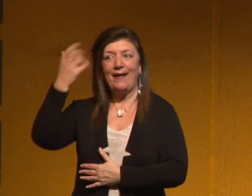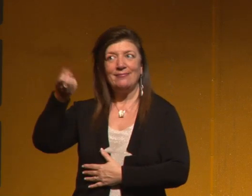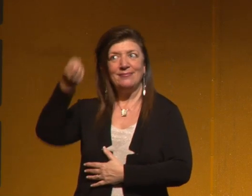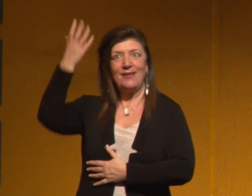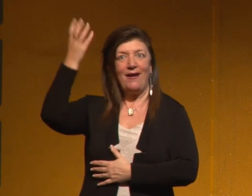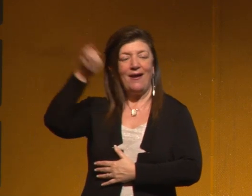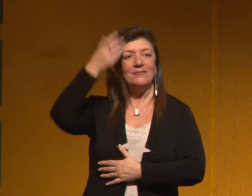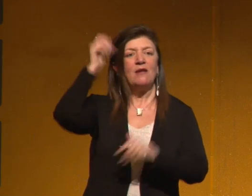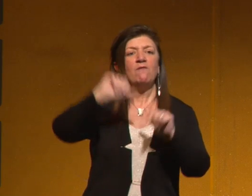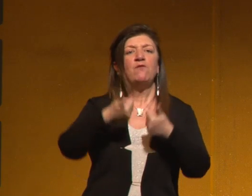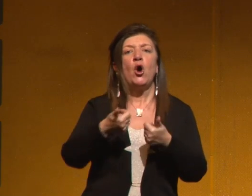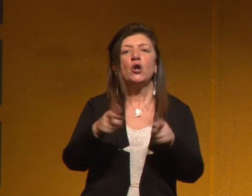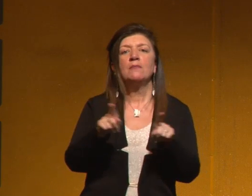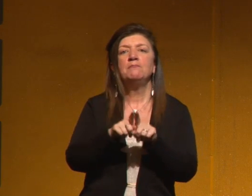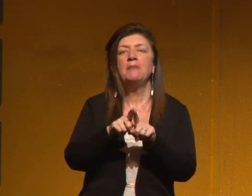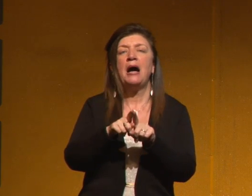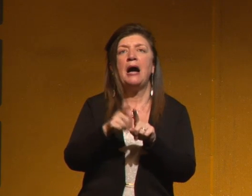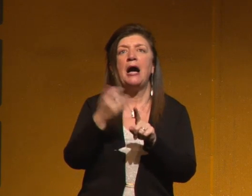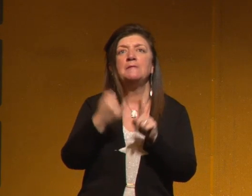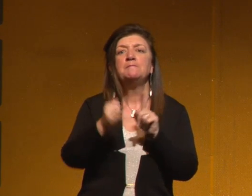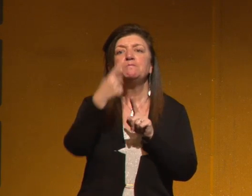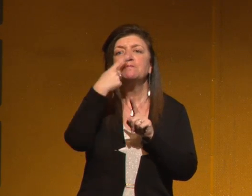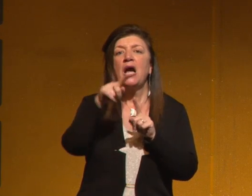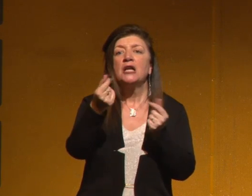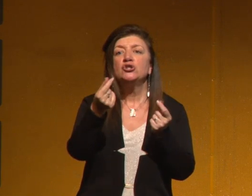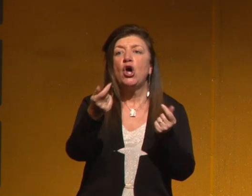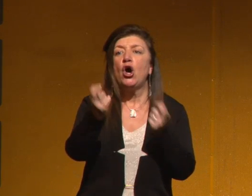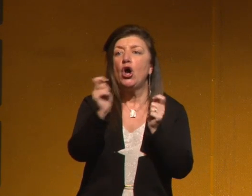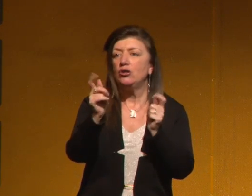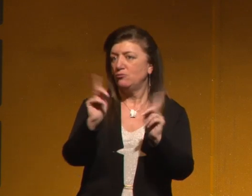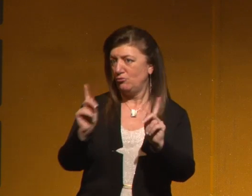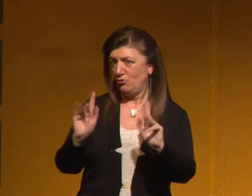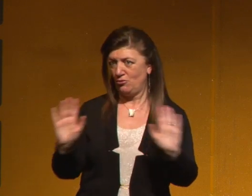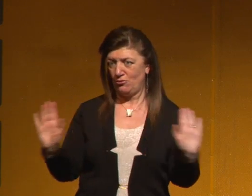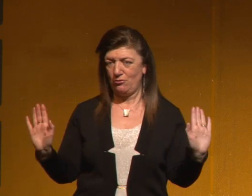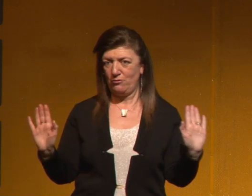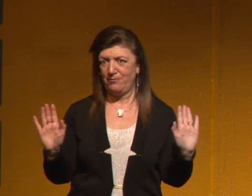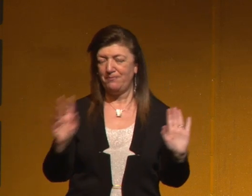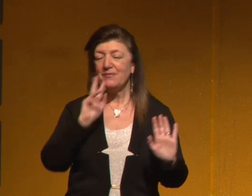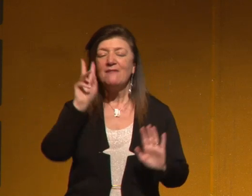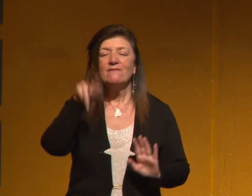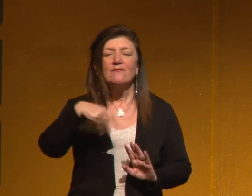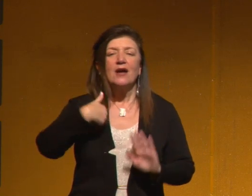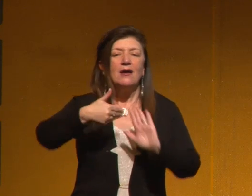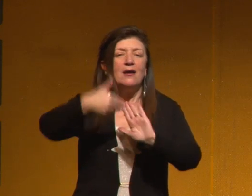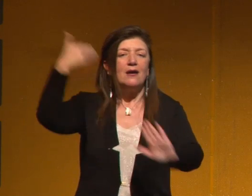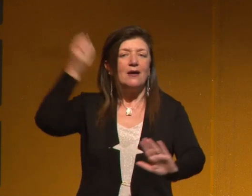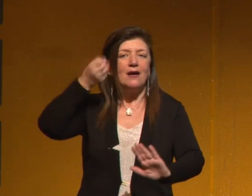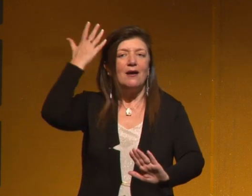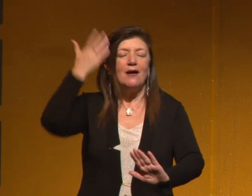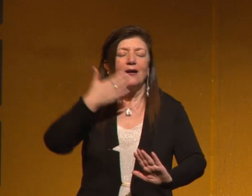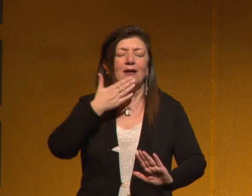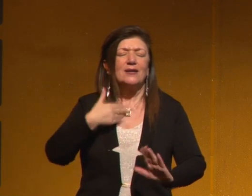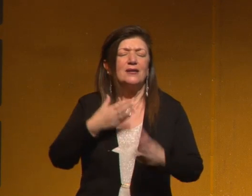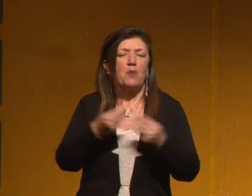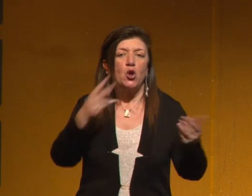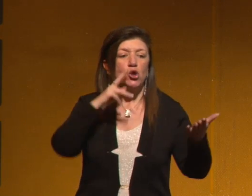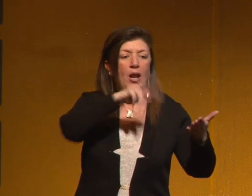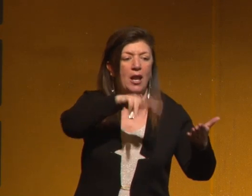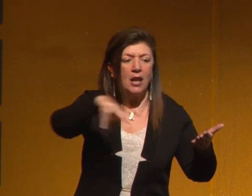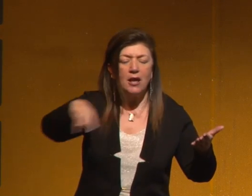un evento commerciale fu pensato esattamente perché si credeva nella lettura nel libro nella cultura come è